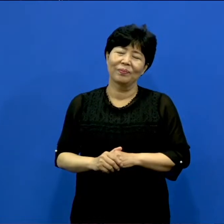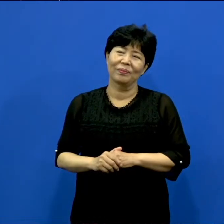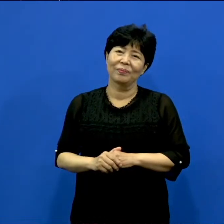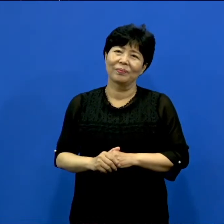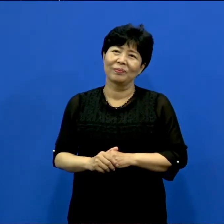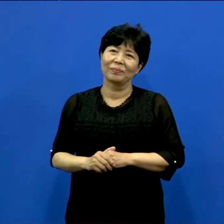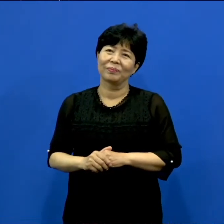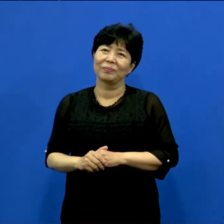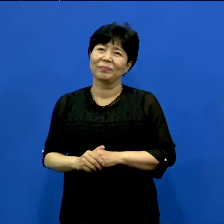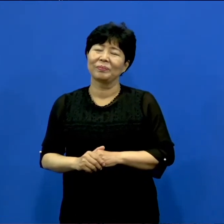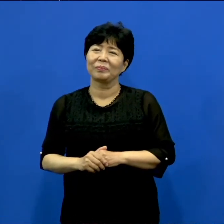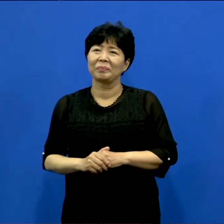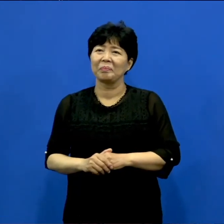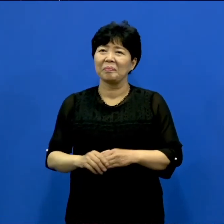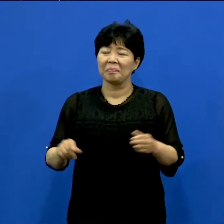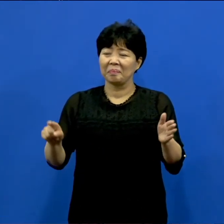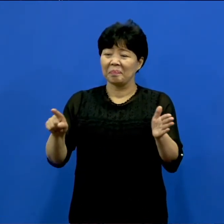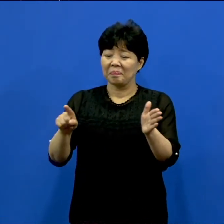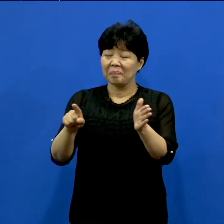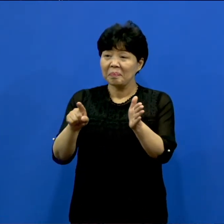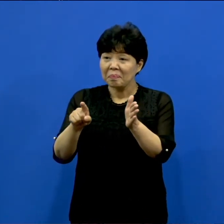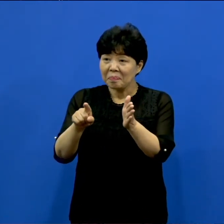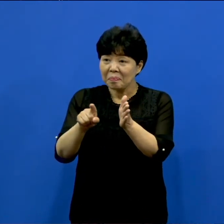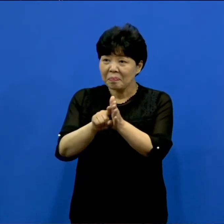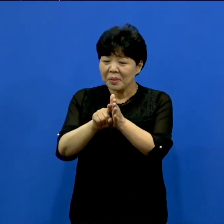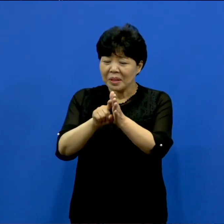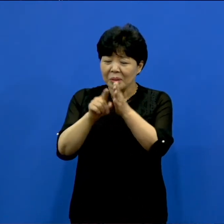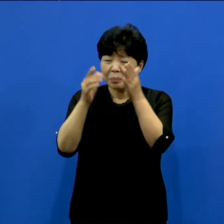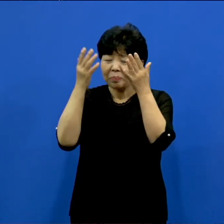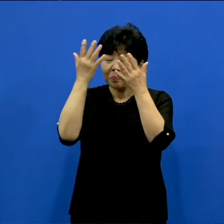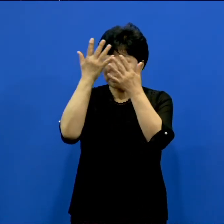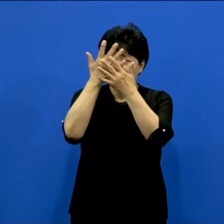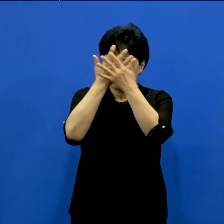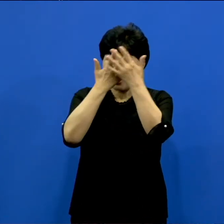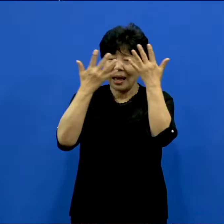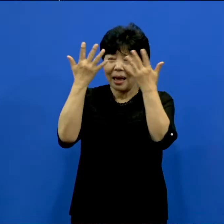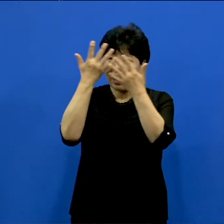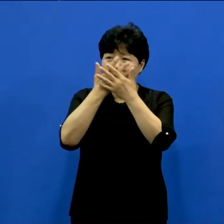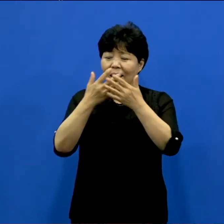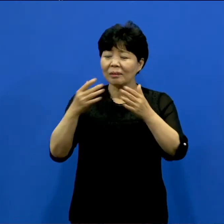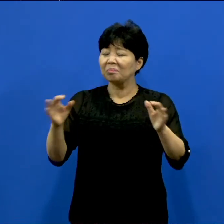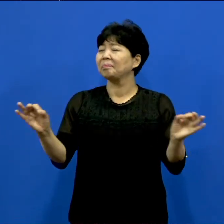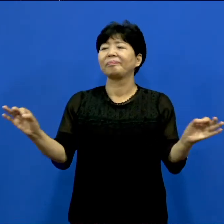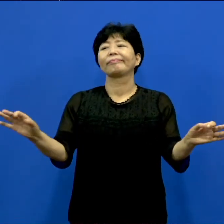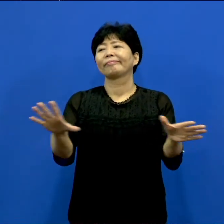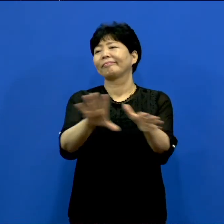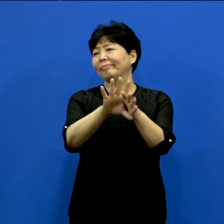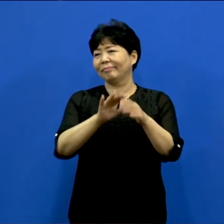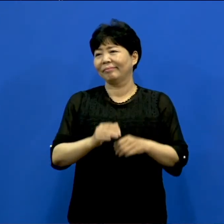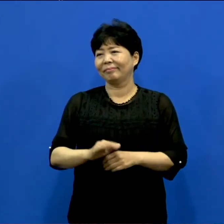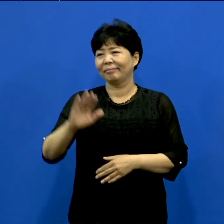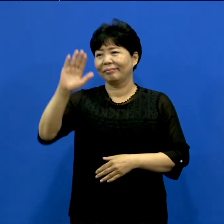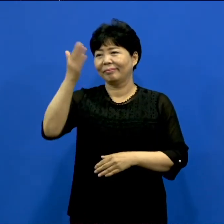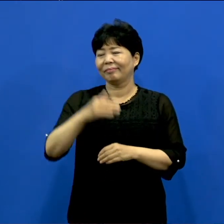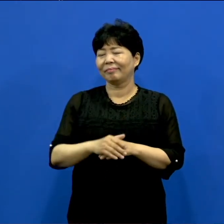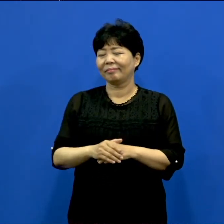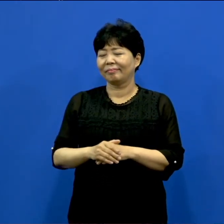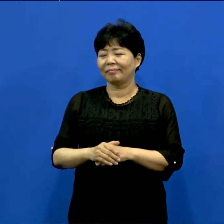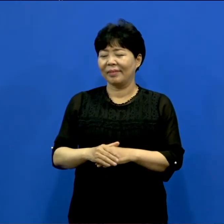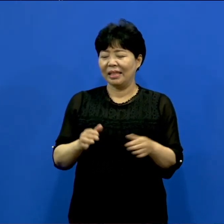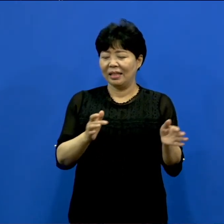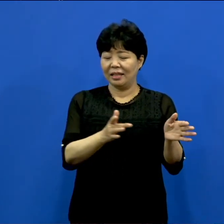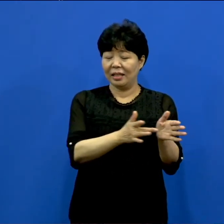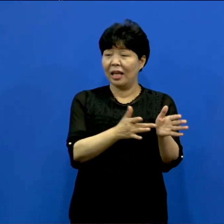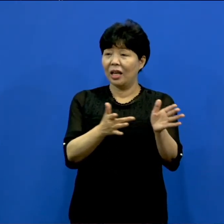이것은 신앙의 추상화를 걷어내는 겁니다. 애매모호한, 예수를 믿는다는 게 애매모호한 것이 아니라 예수의 몸이 내